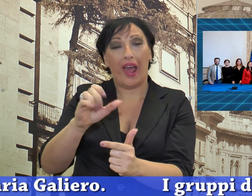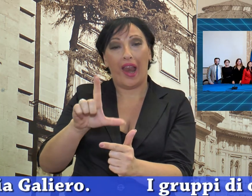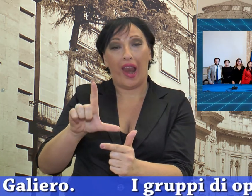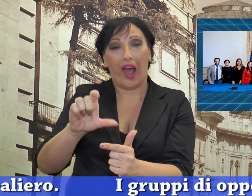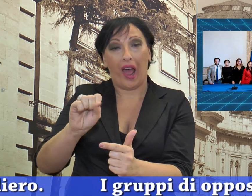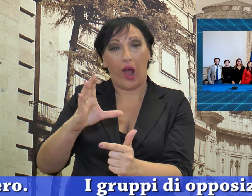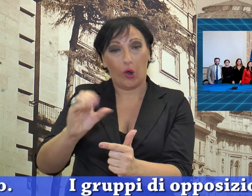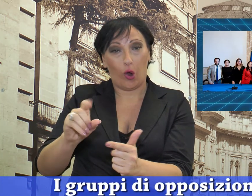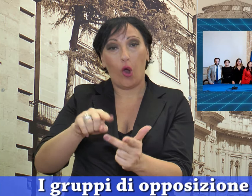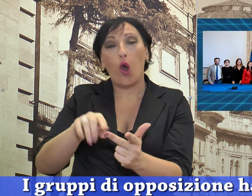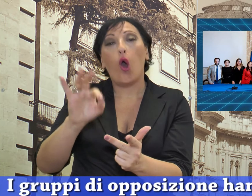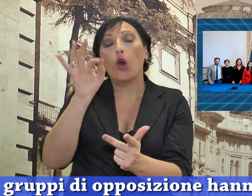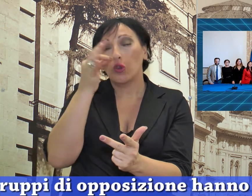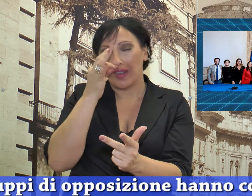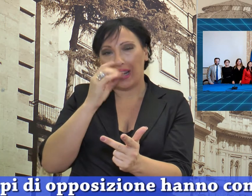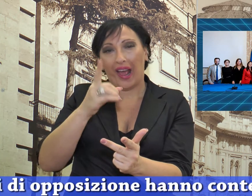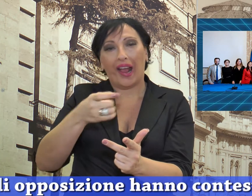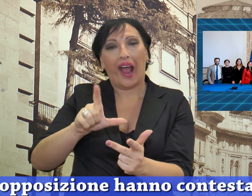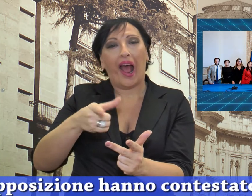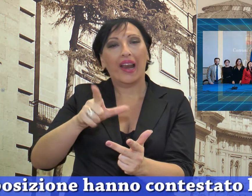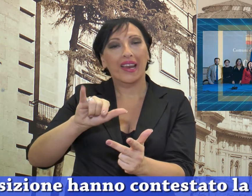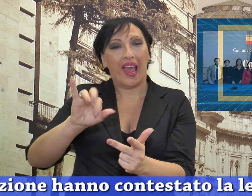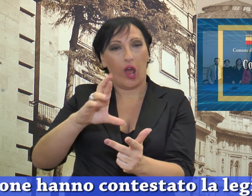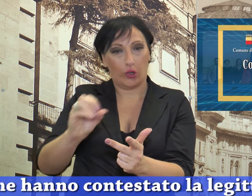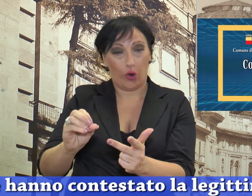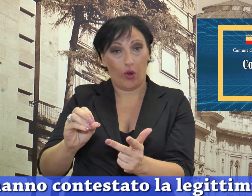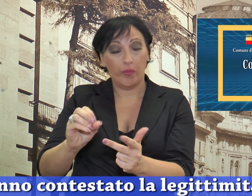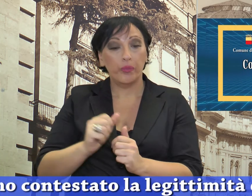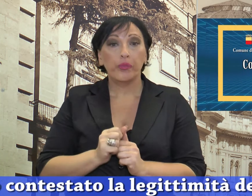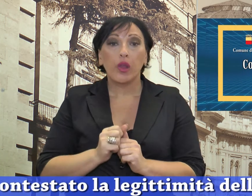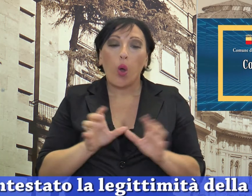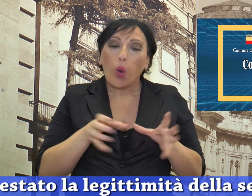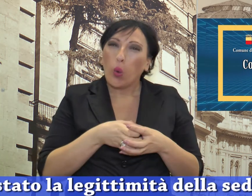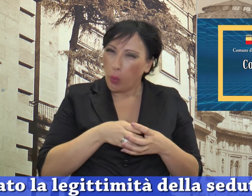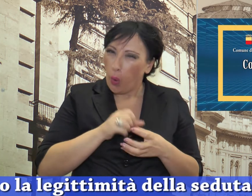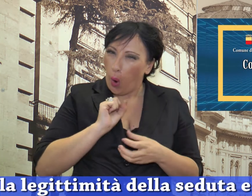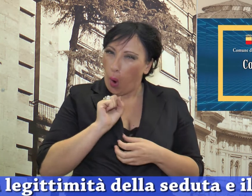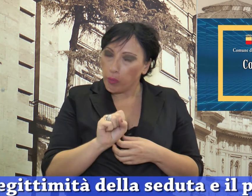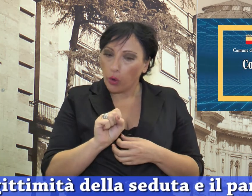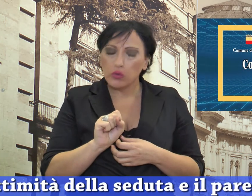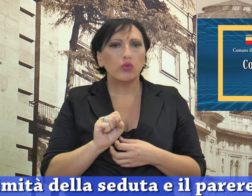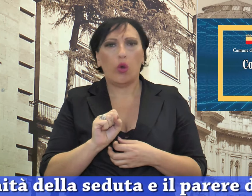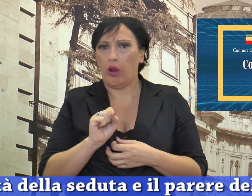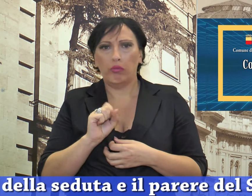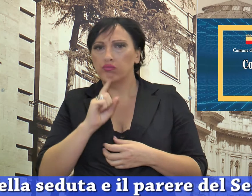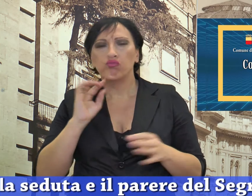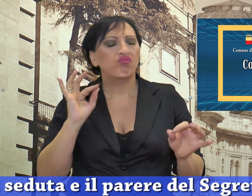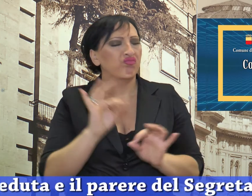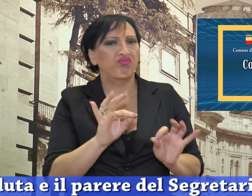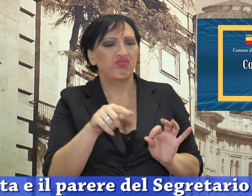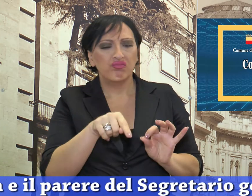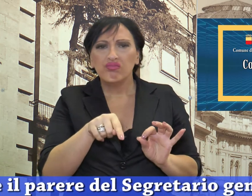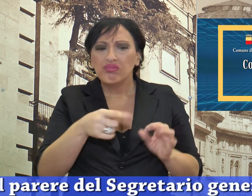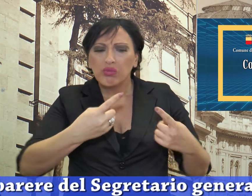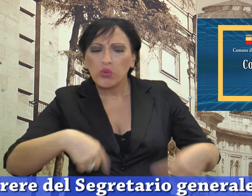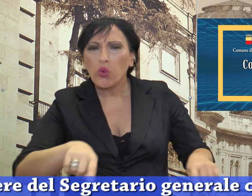e Rosaria Galiero. I gruppi di opposizione hanno contestato la legittimità